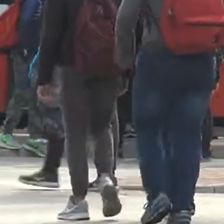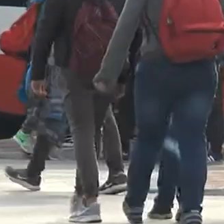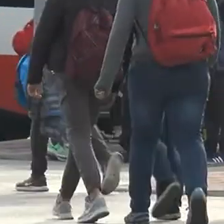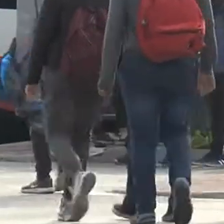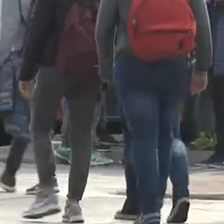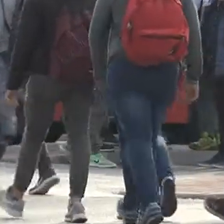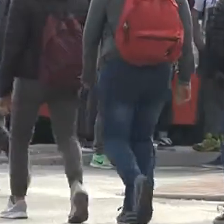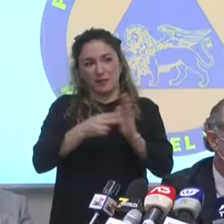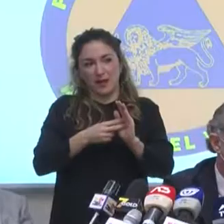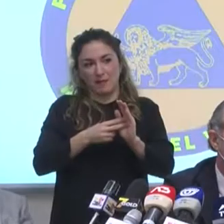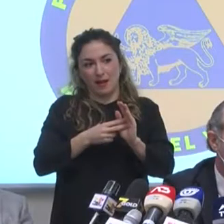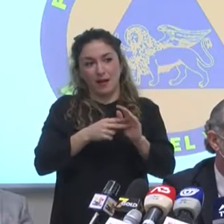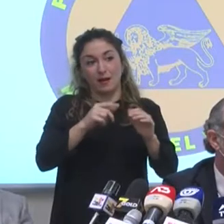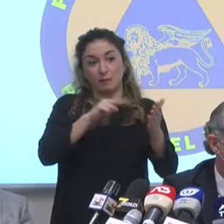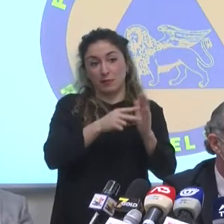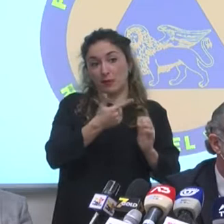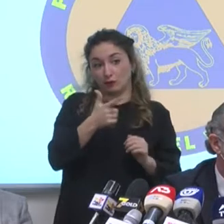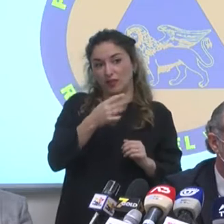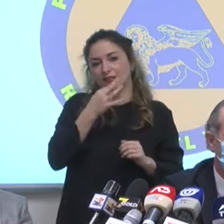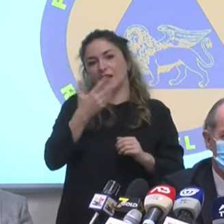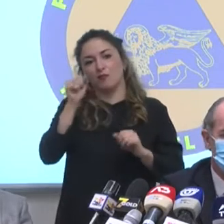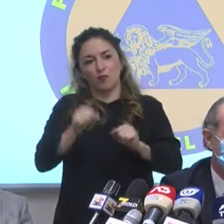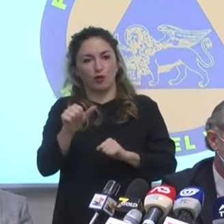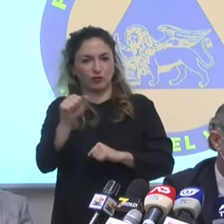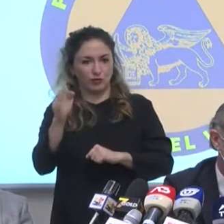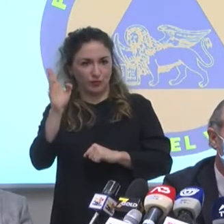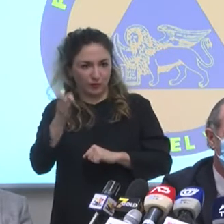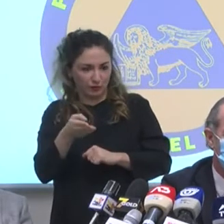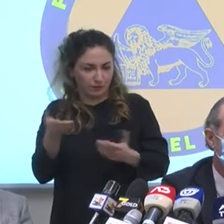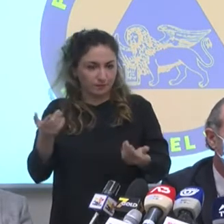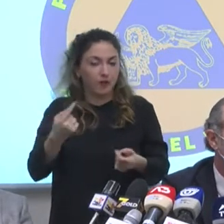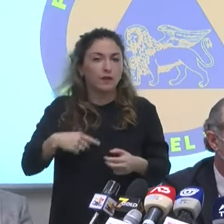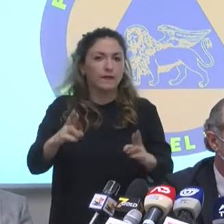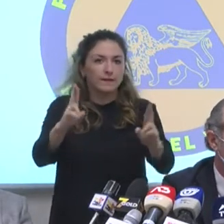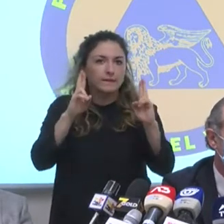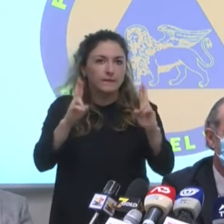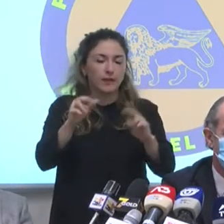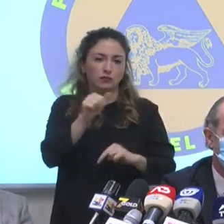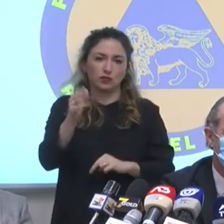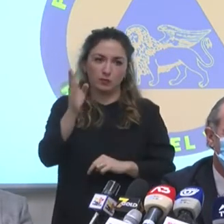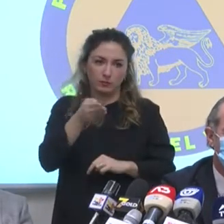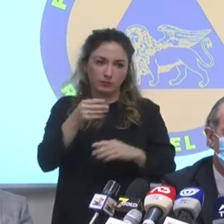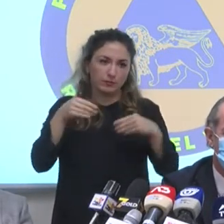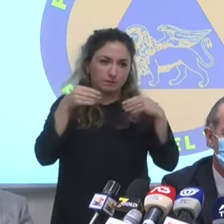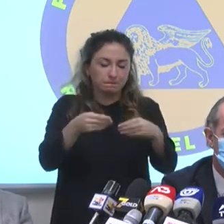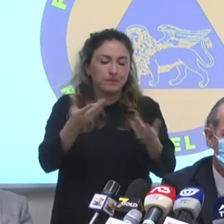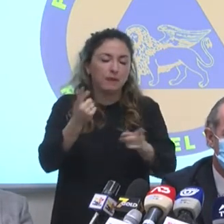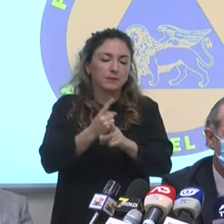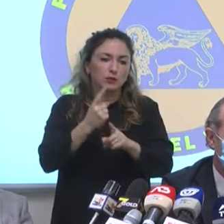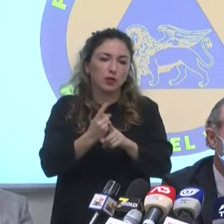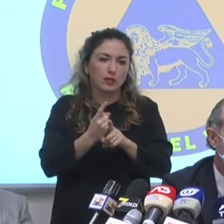variabilità dell'infezione. Noi tifiamo perché la scuola sia in presenza al 100%, ma bisogna essere anche